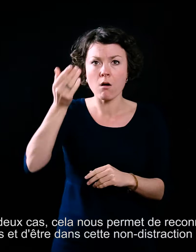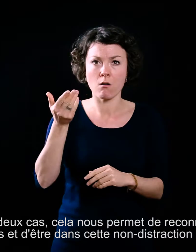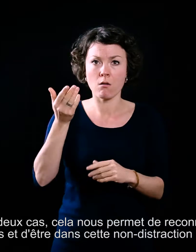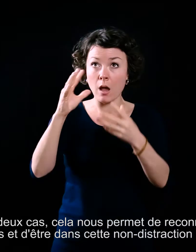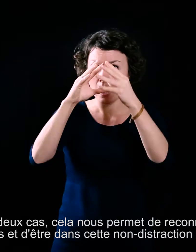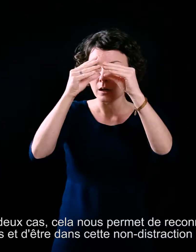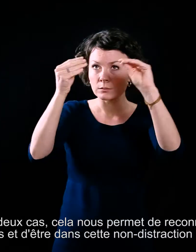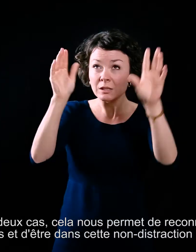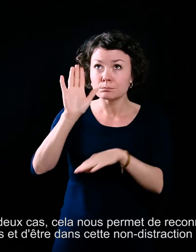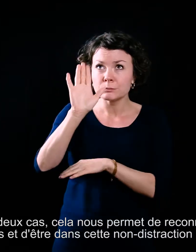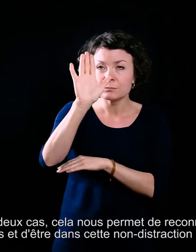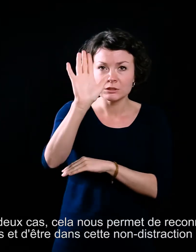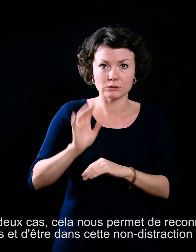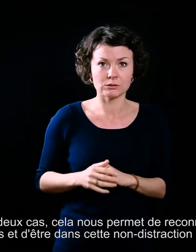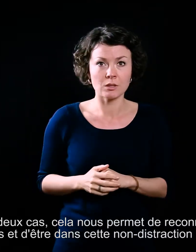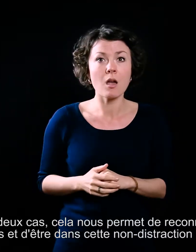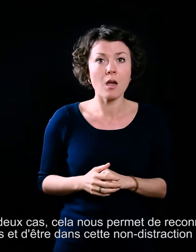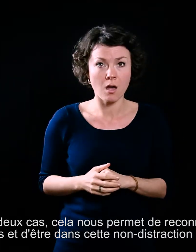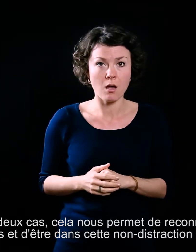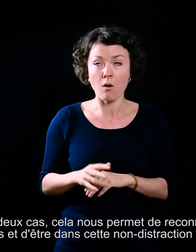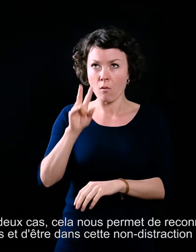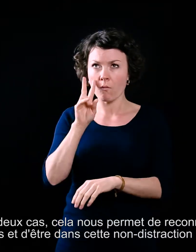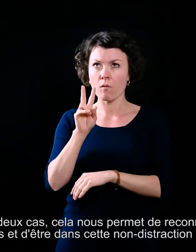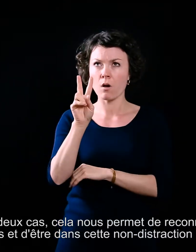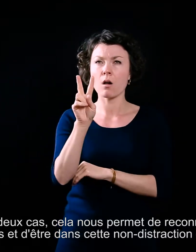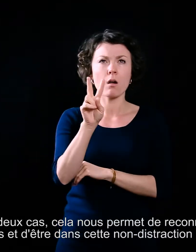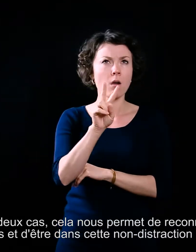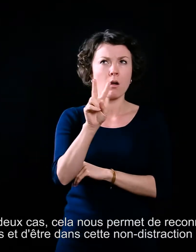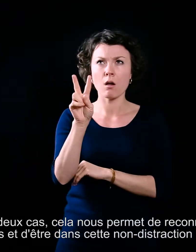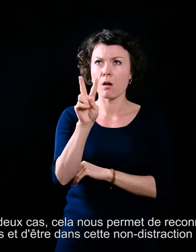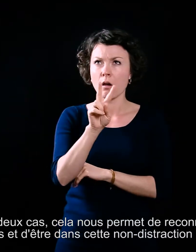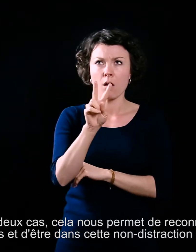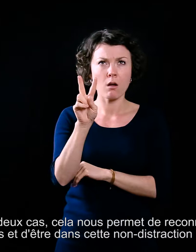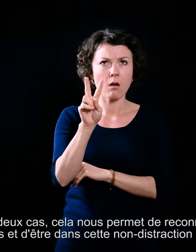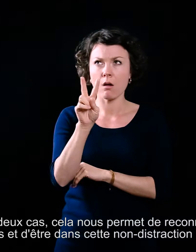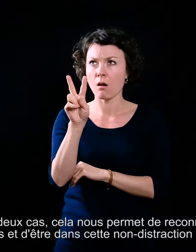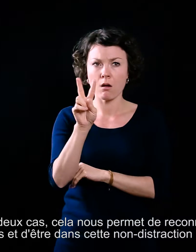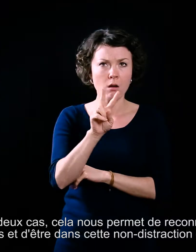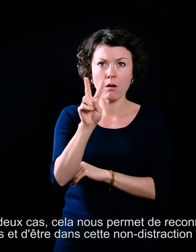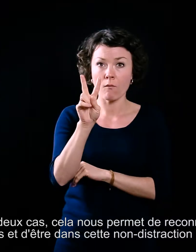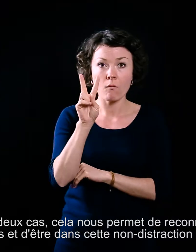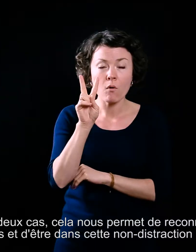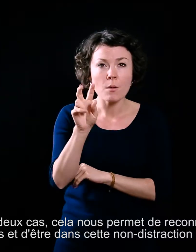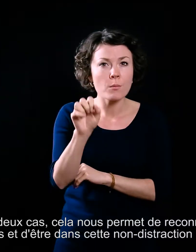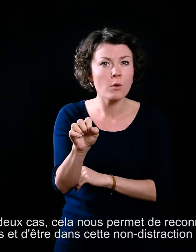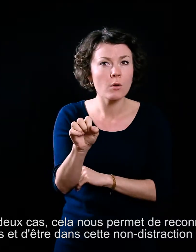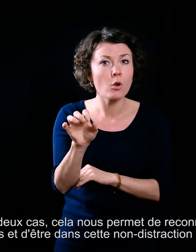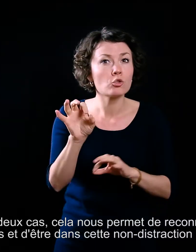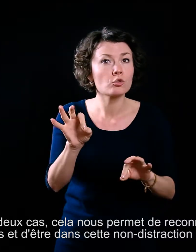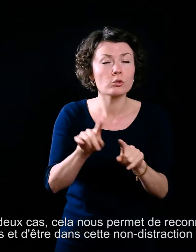cas, cela nous permet de reconnaître ces deux états et d'être dans